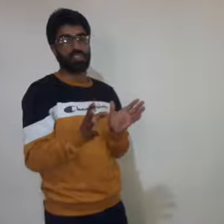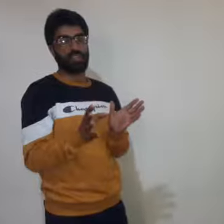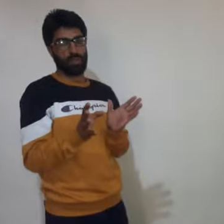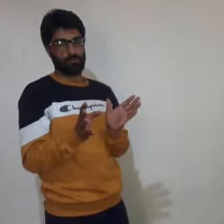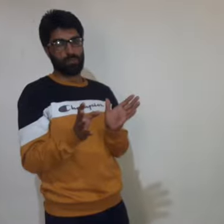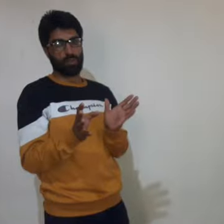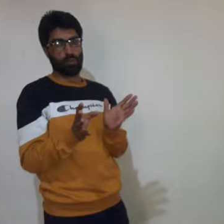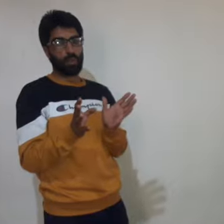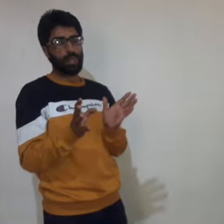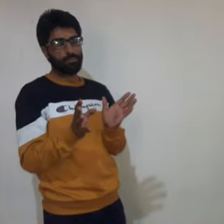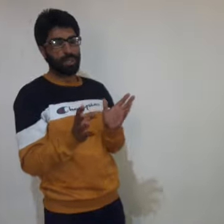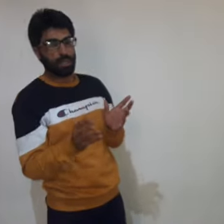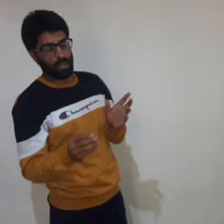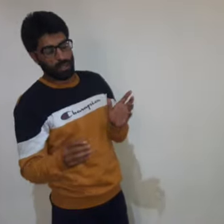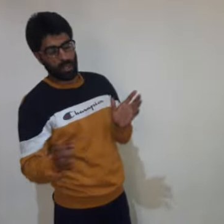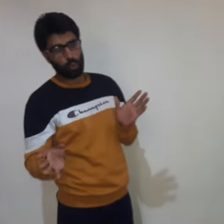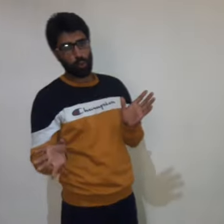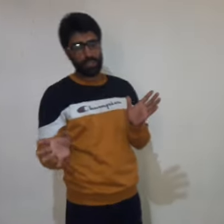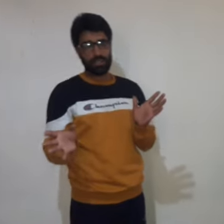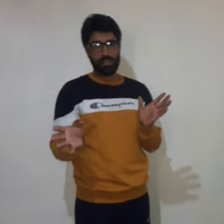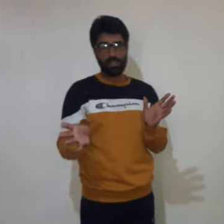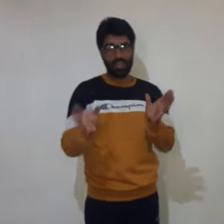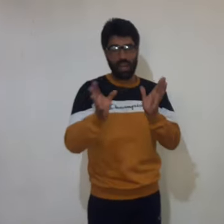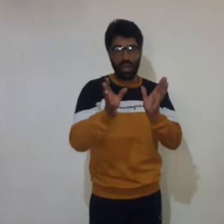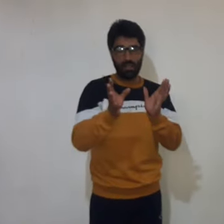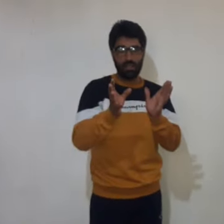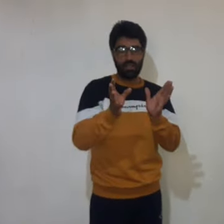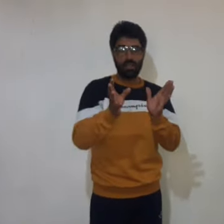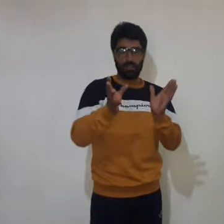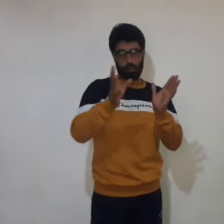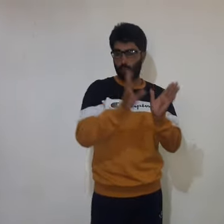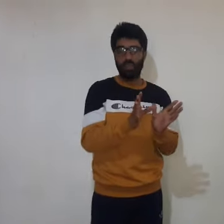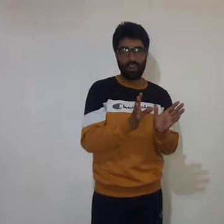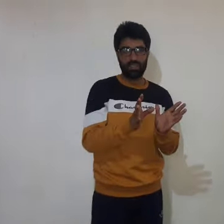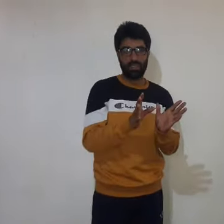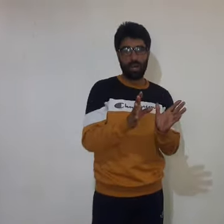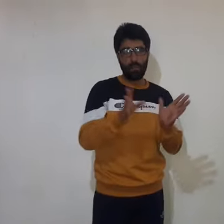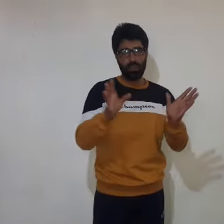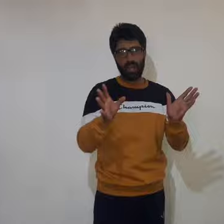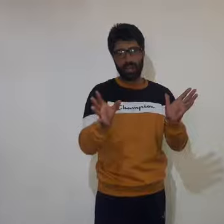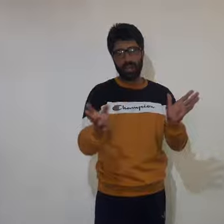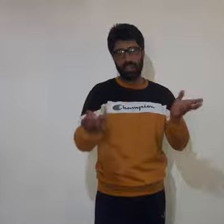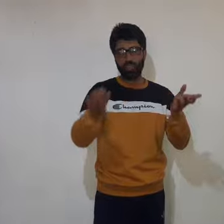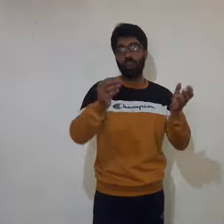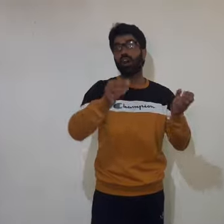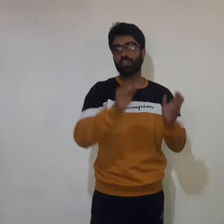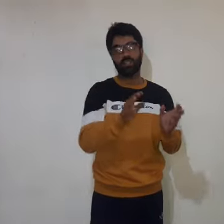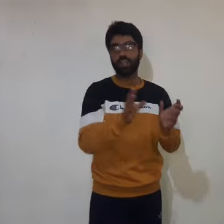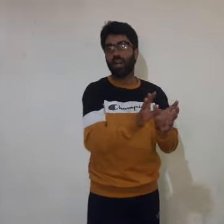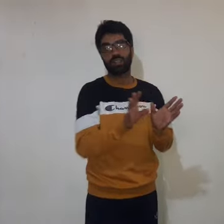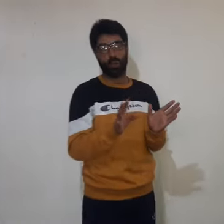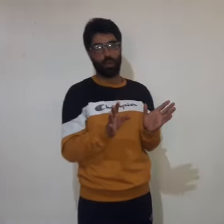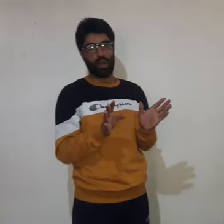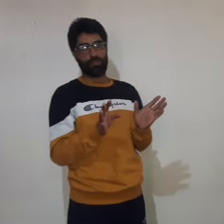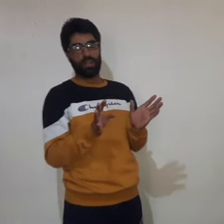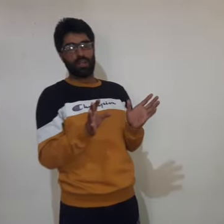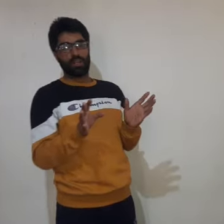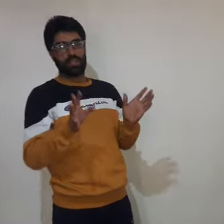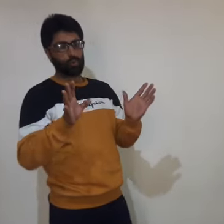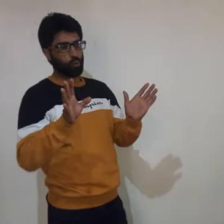है। ओके डियर स्टूडेंट्स, ये था कोरोना वायरस। अब हम जानेंगे इसका ऑरिजिन कहां से हुआ है। डियर